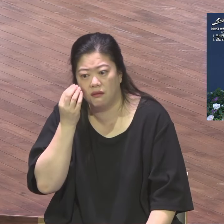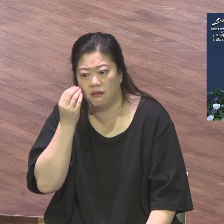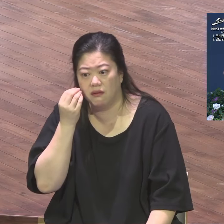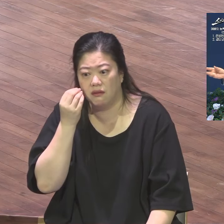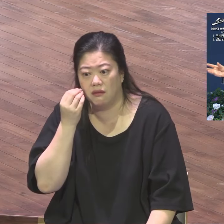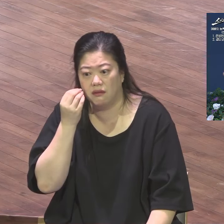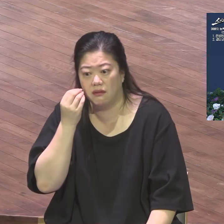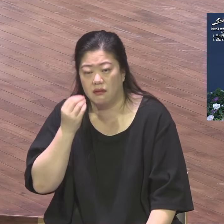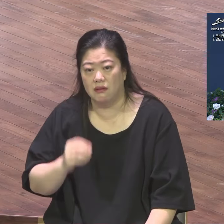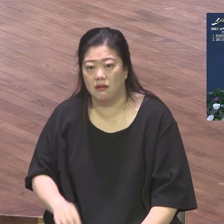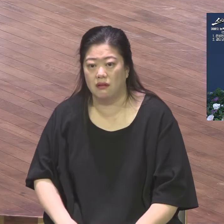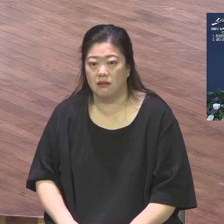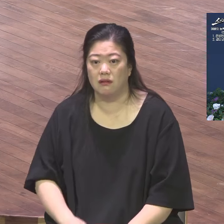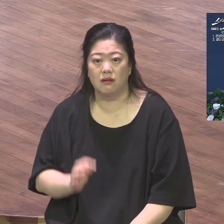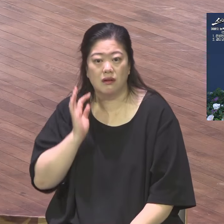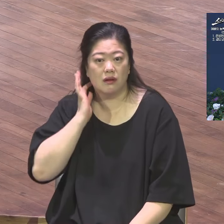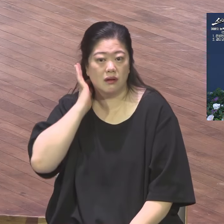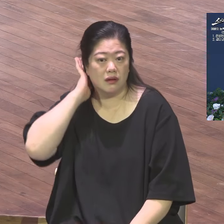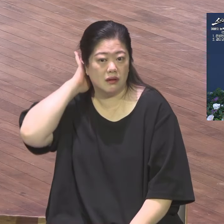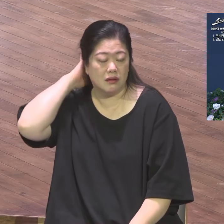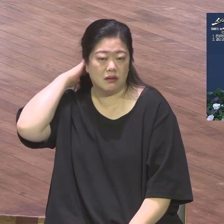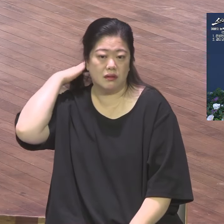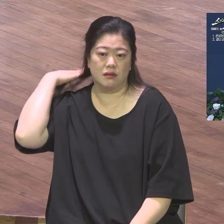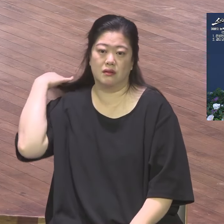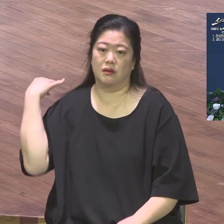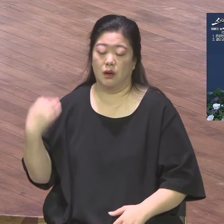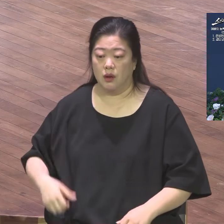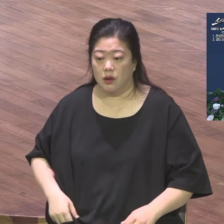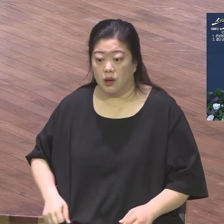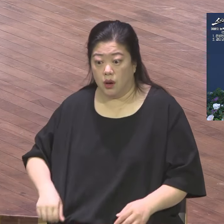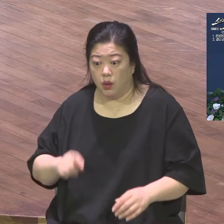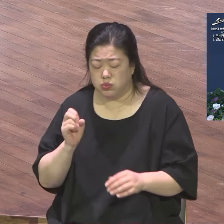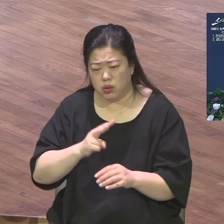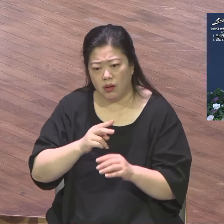병원에 가서 뺏기고, 사기꾼에